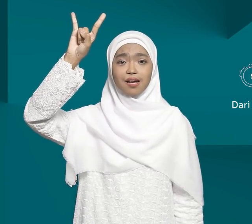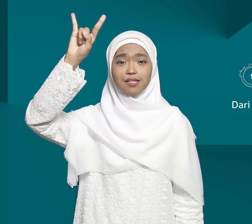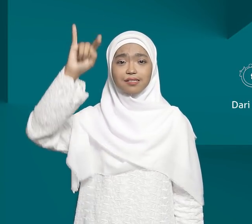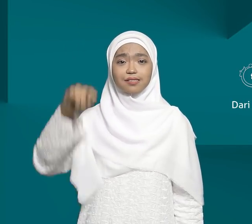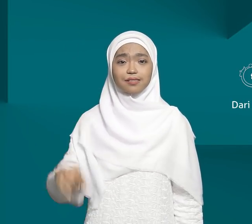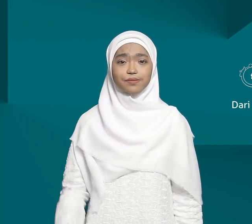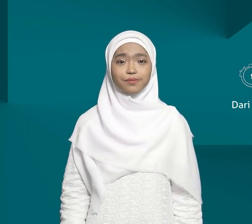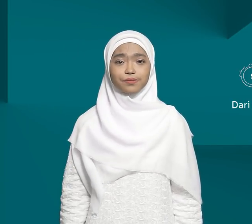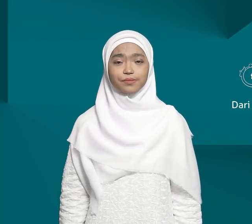الخناس